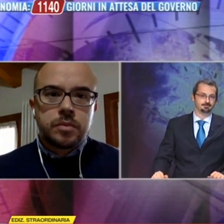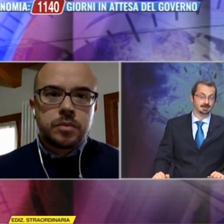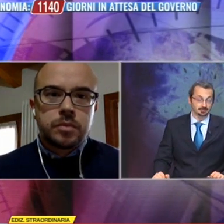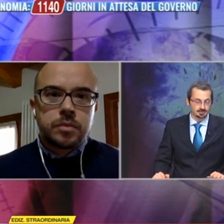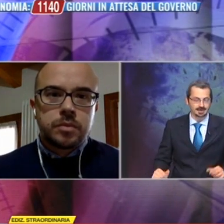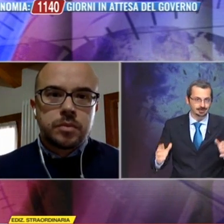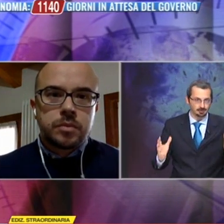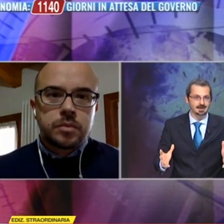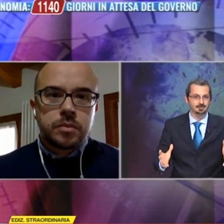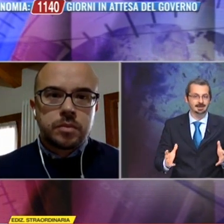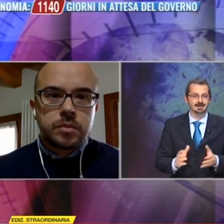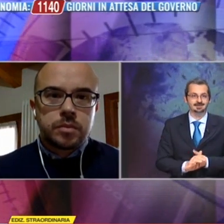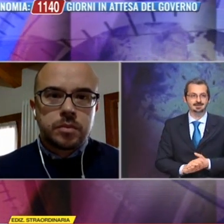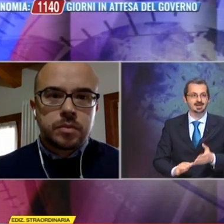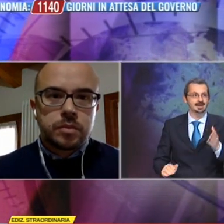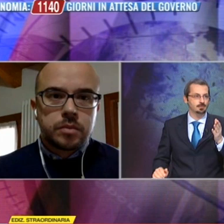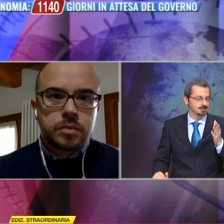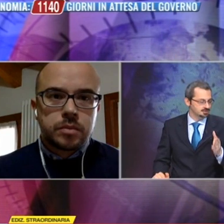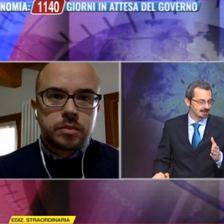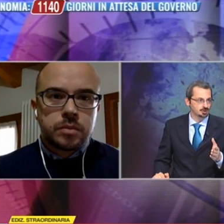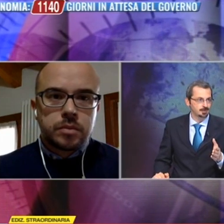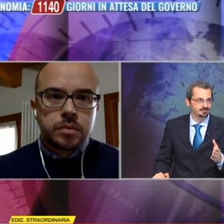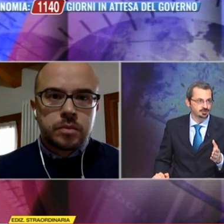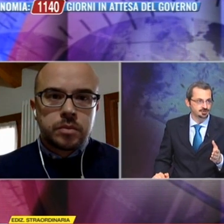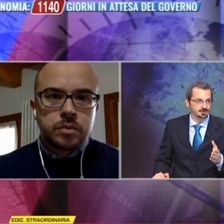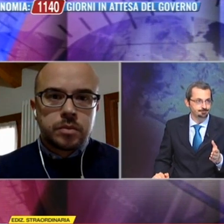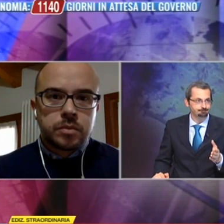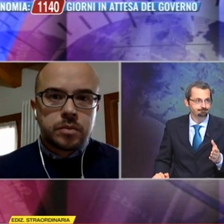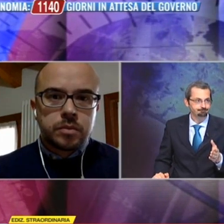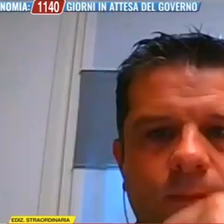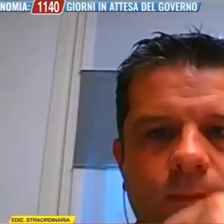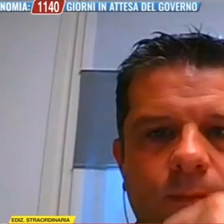e Partito Democratico, parliamo della Marca Trevigiana, e quindi Gianangelo Boff, buongiorno.